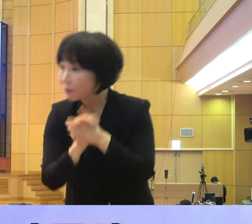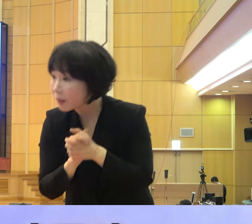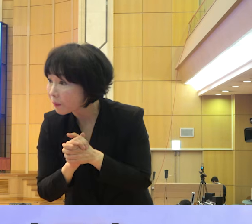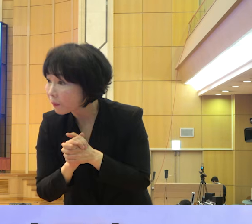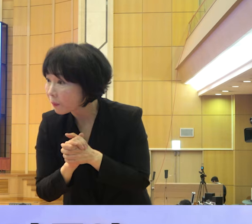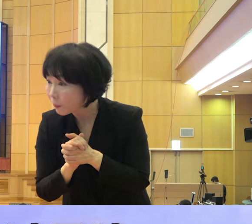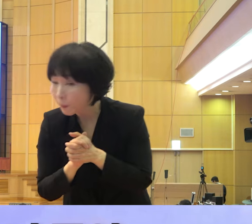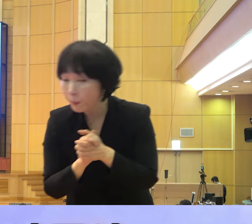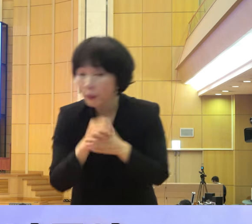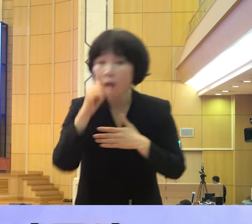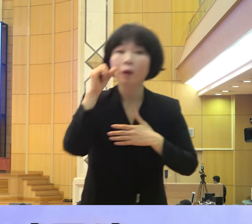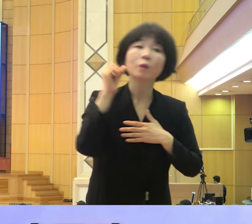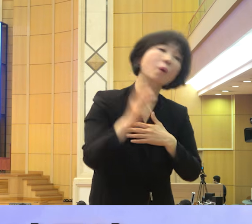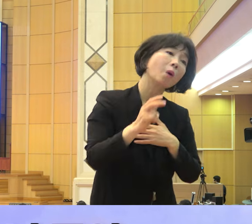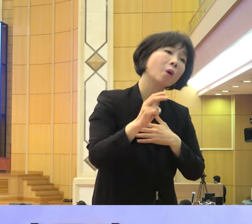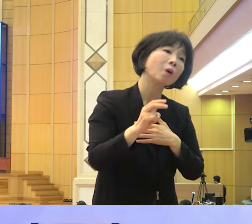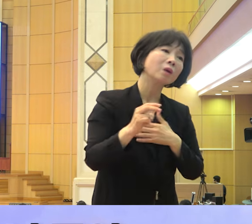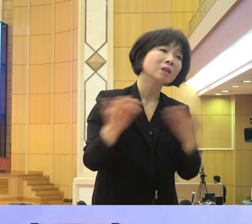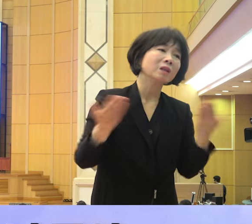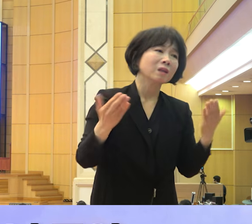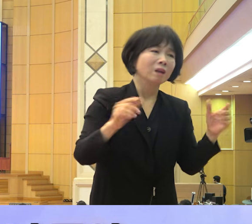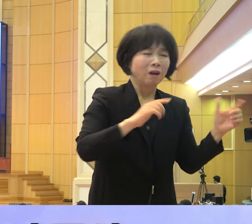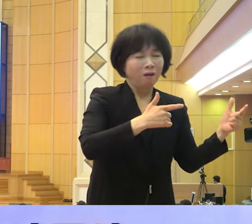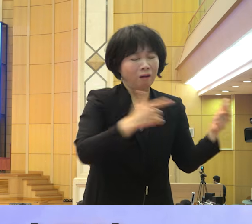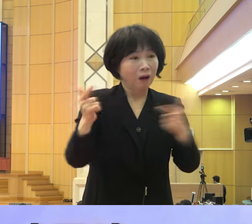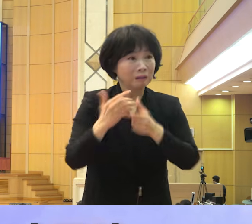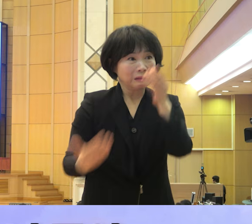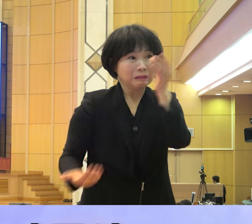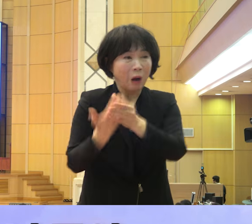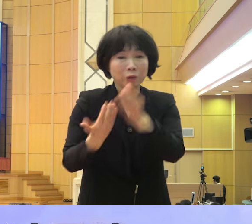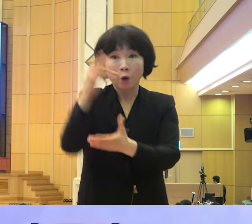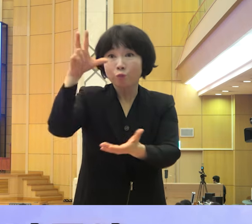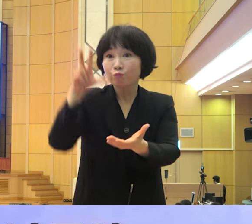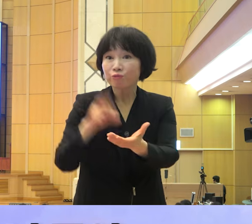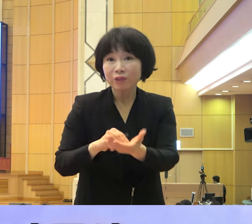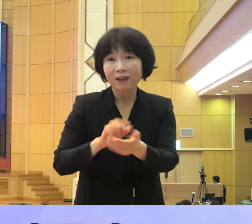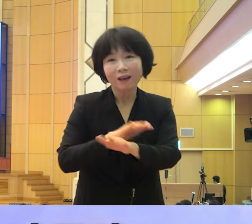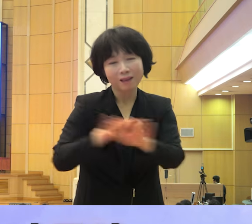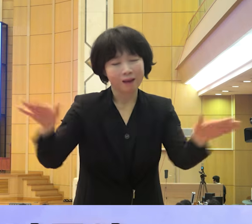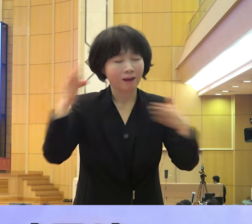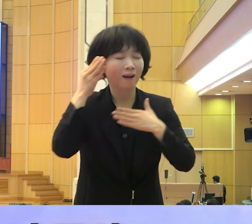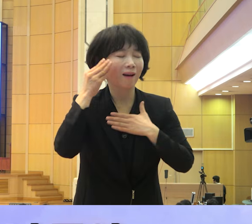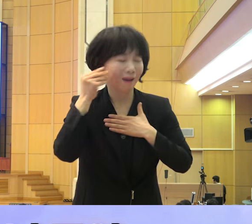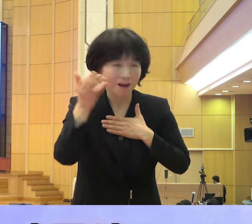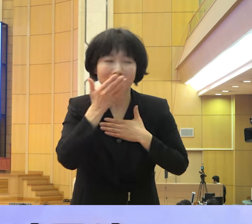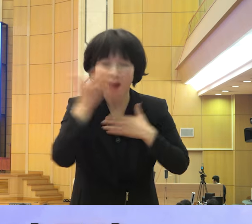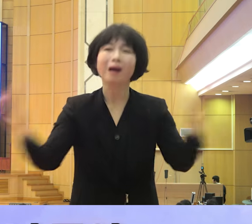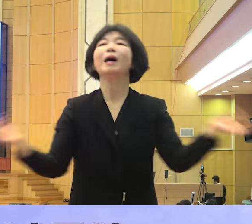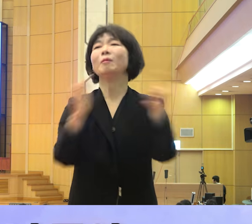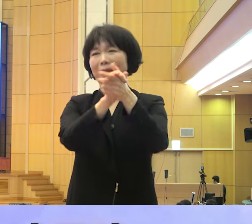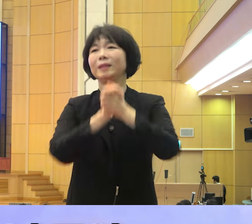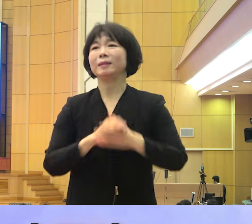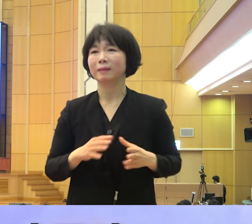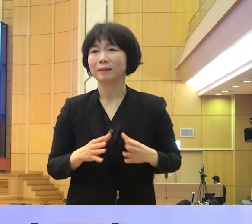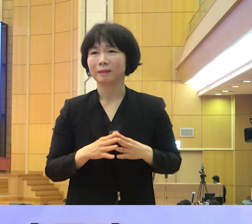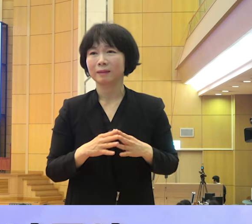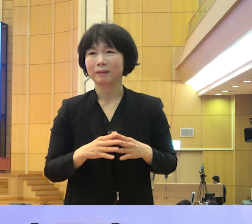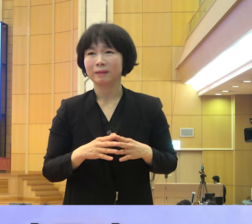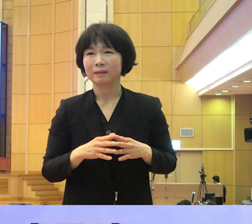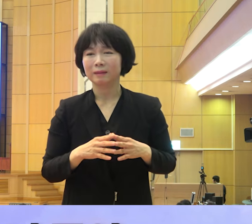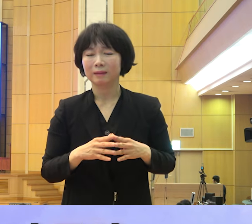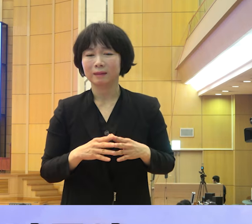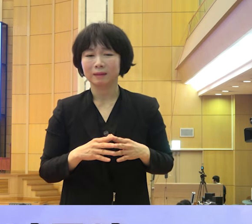그리고 범사의 모든 사건, 사고, 문제, 이런저런 원인도 알 수 없을